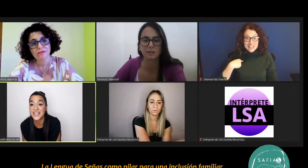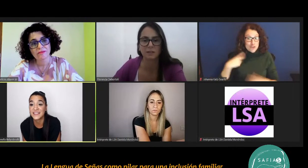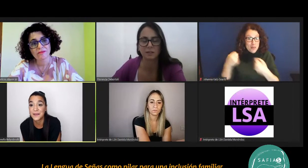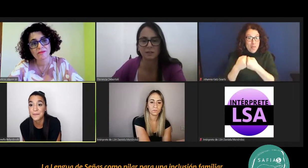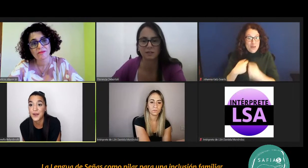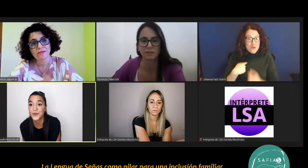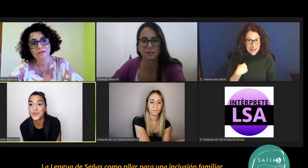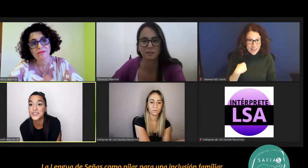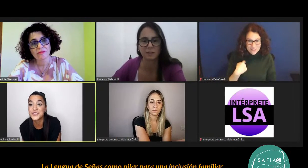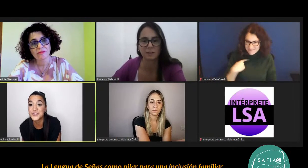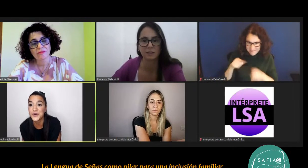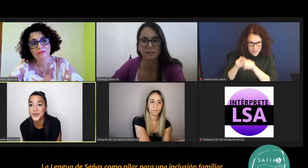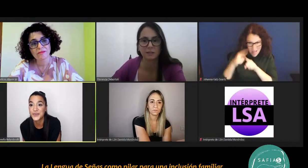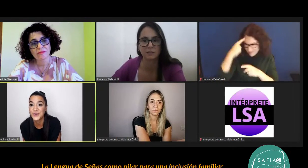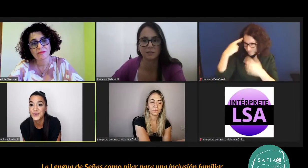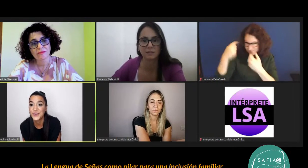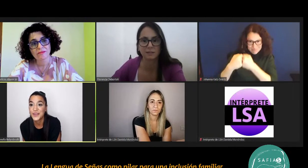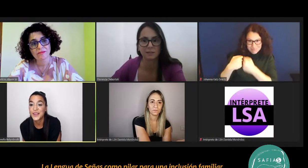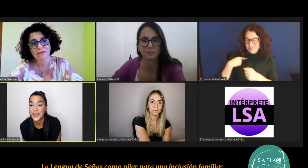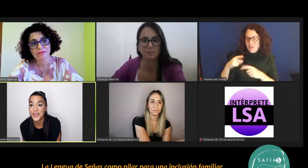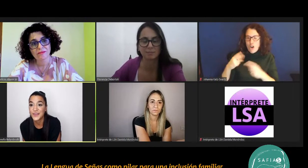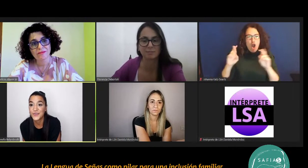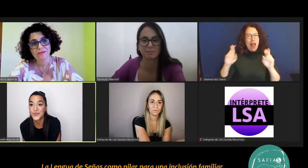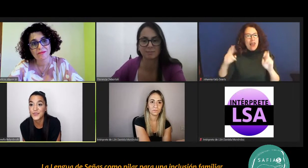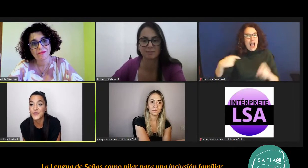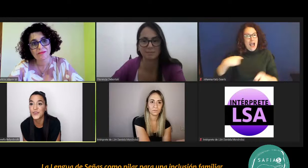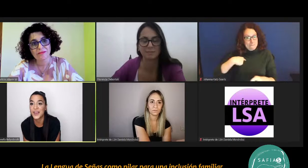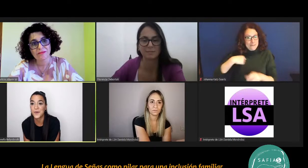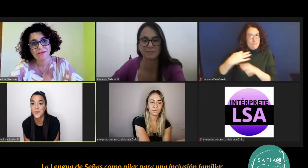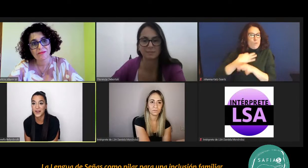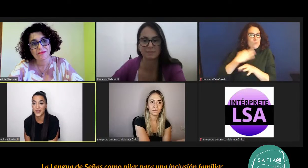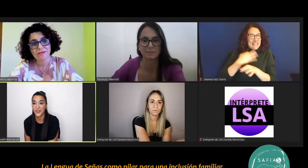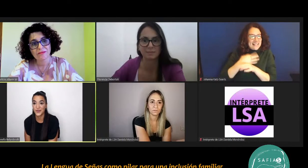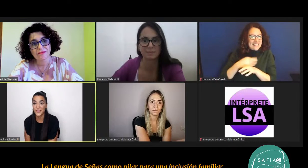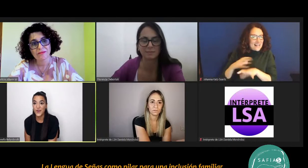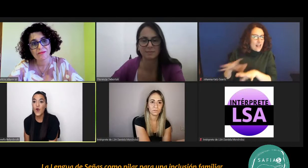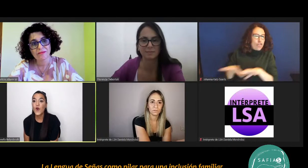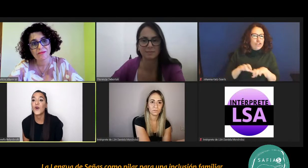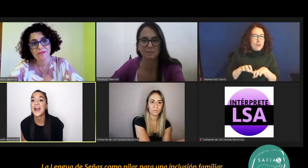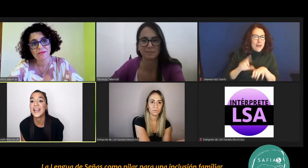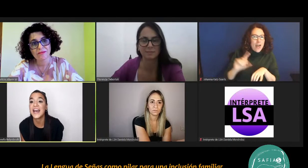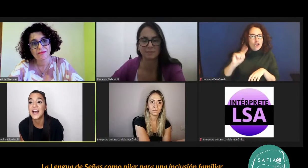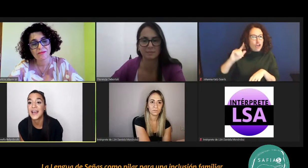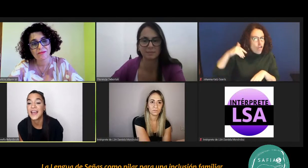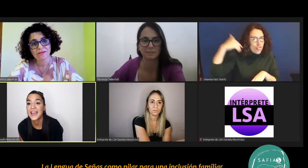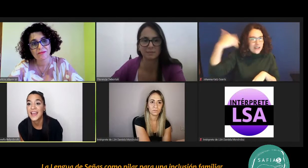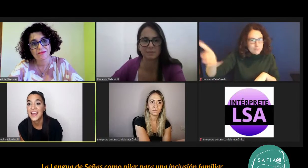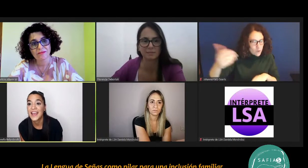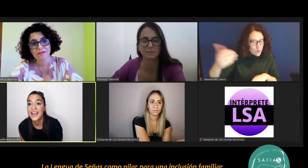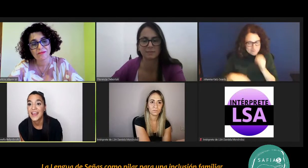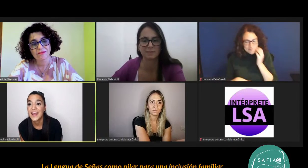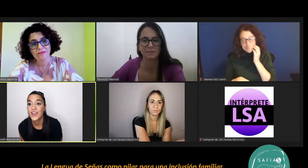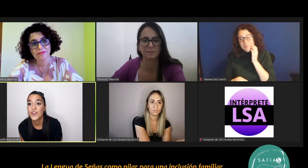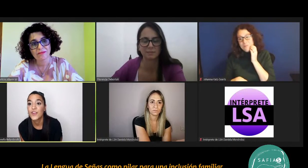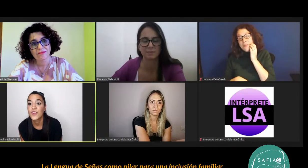lengua de señas temprano. Y yo no estoy de acuerdo. Ojalá